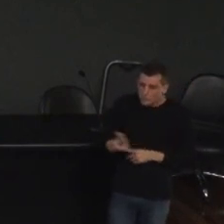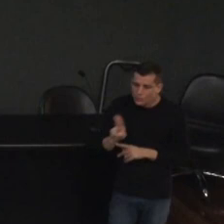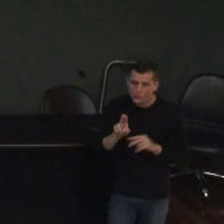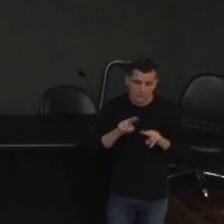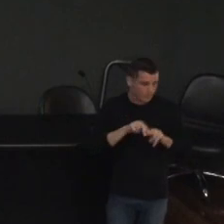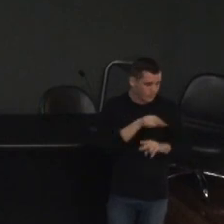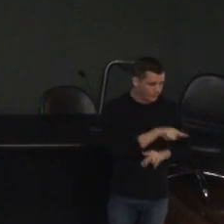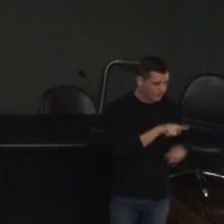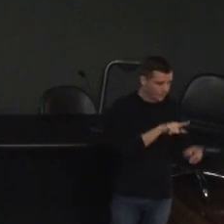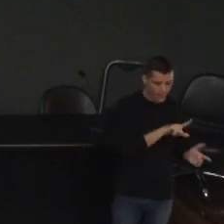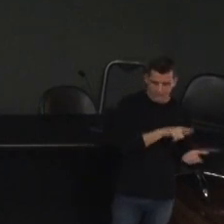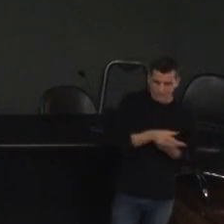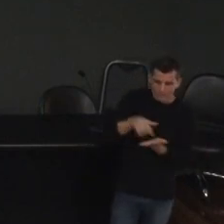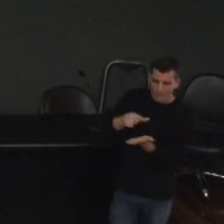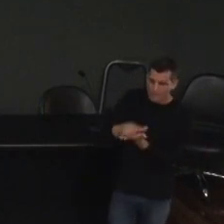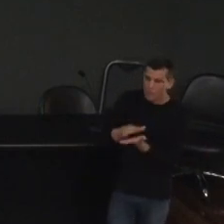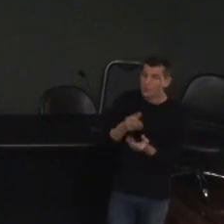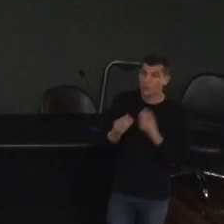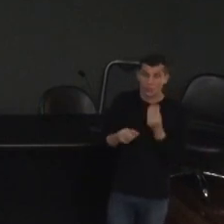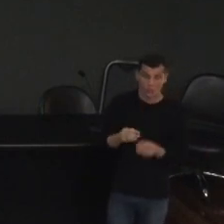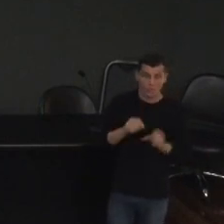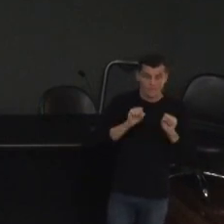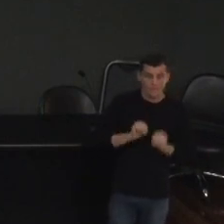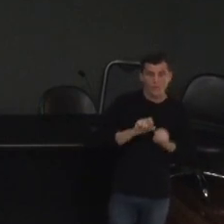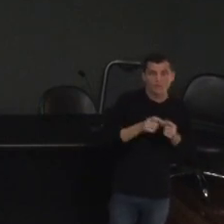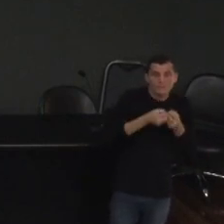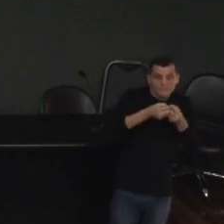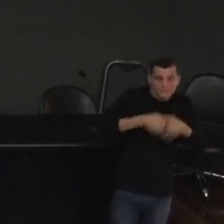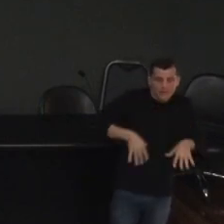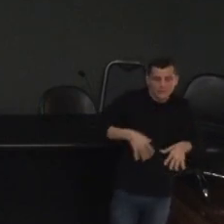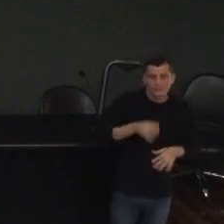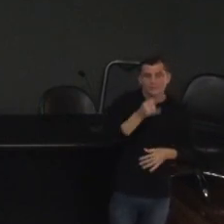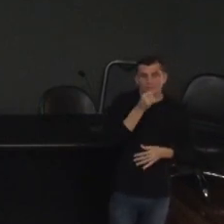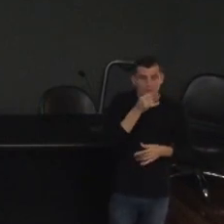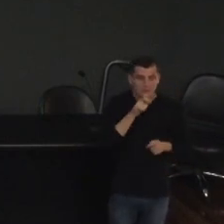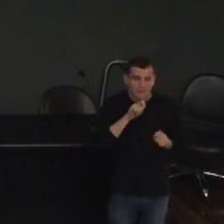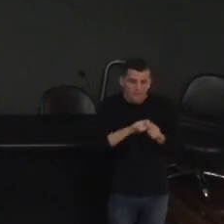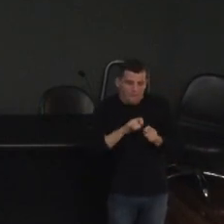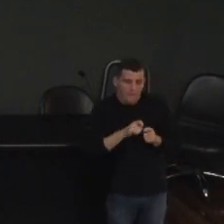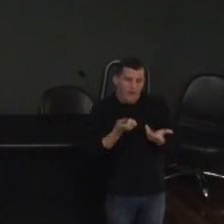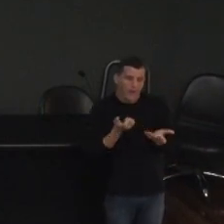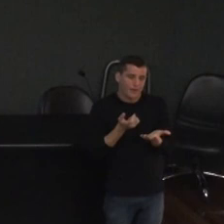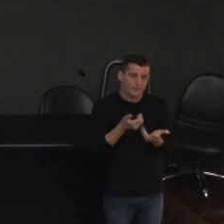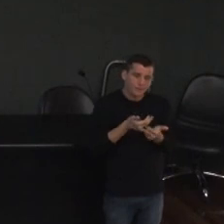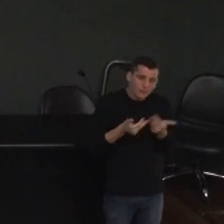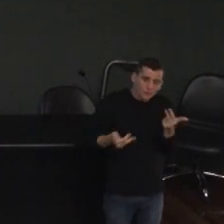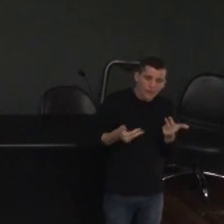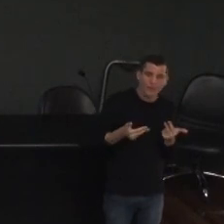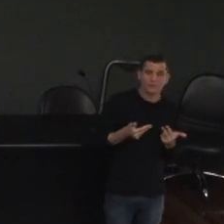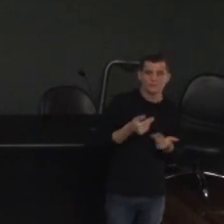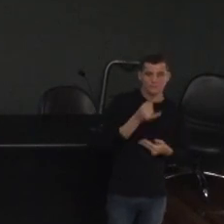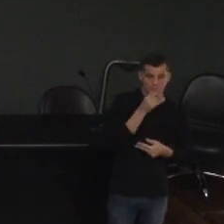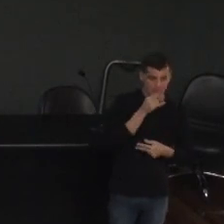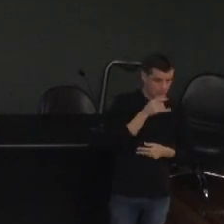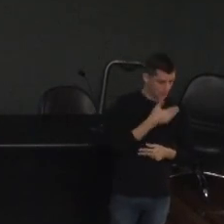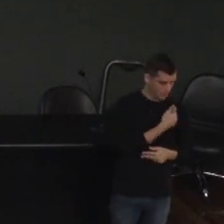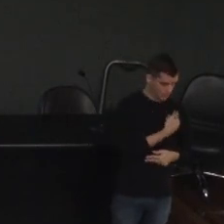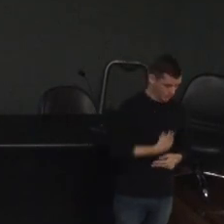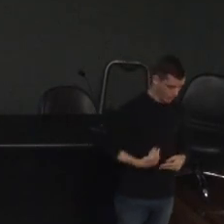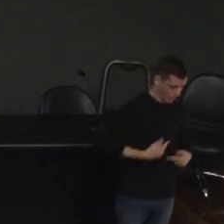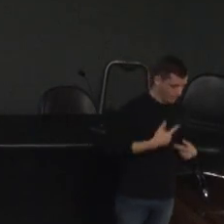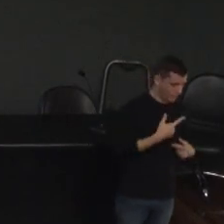Isso pode prejudicar a minha atividade em relação ao próprio interesse público que está sendo desenvolvido